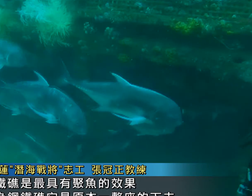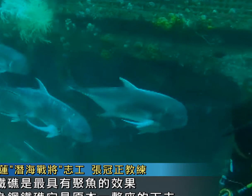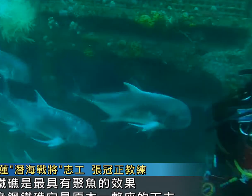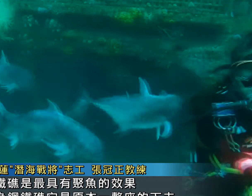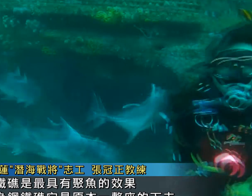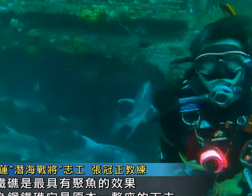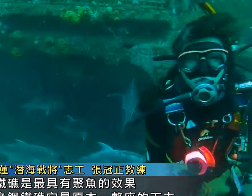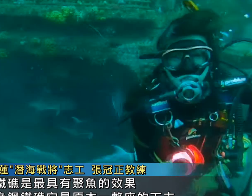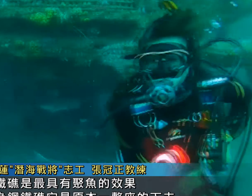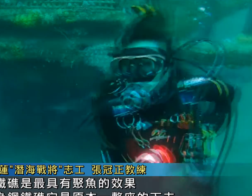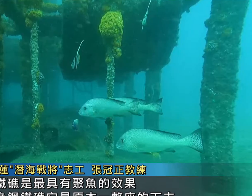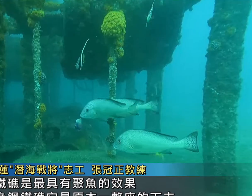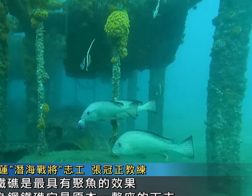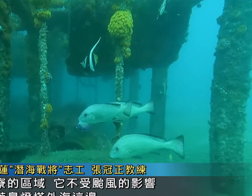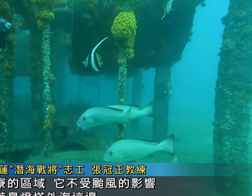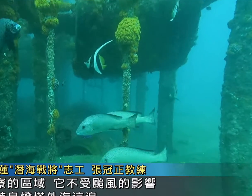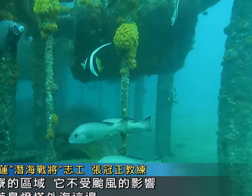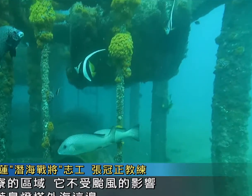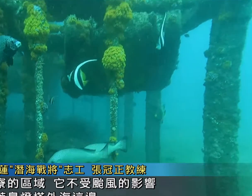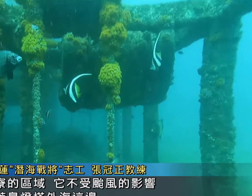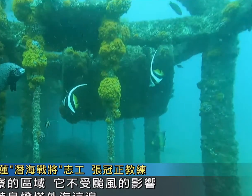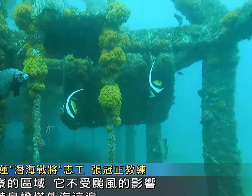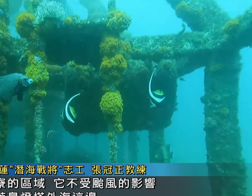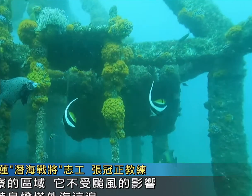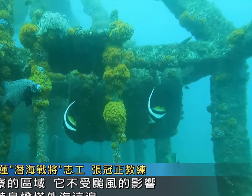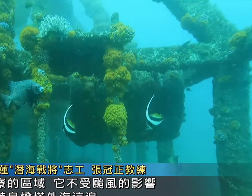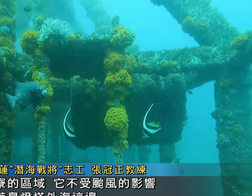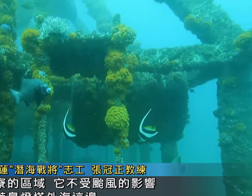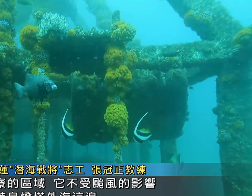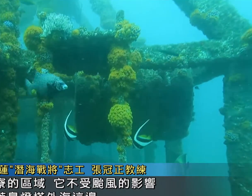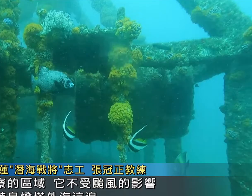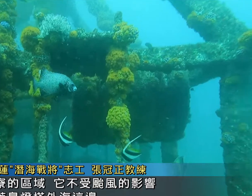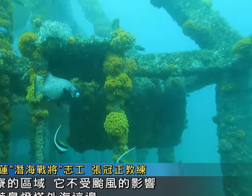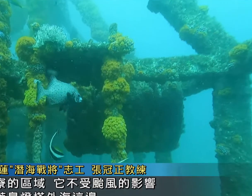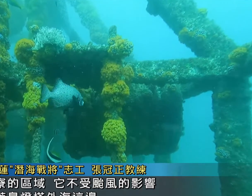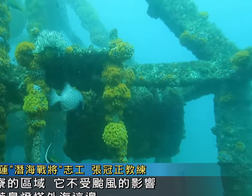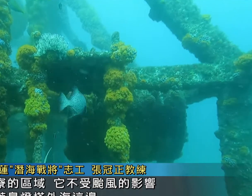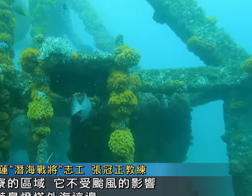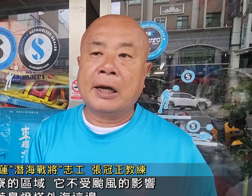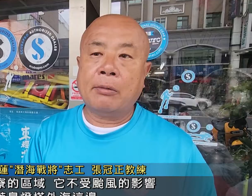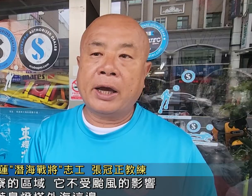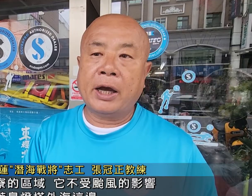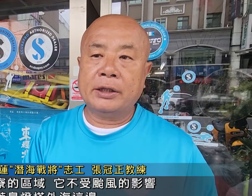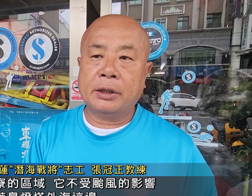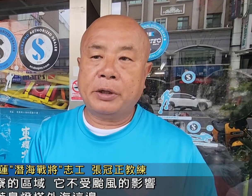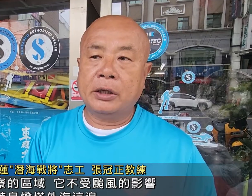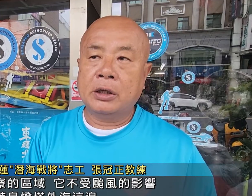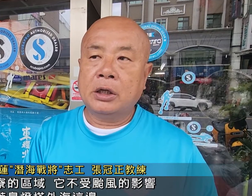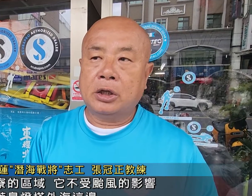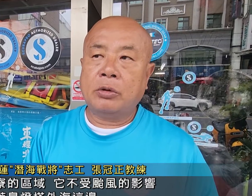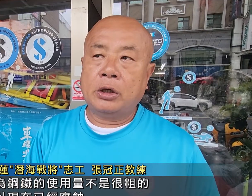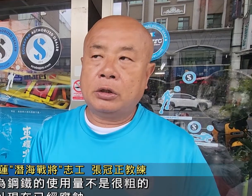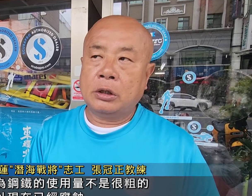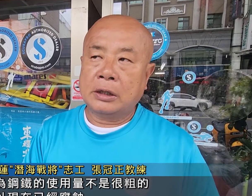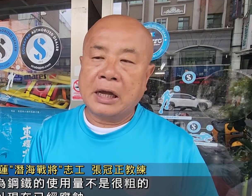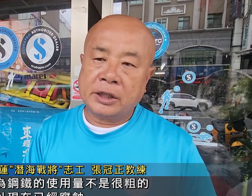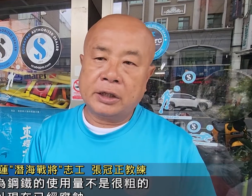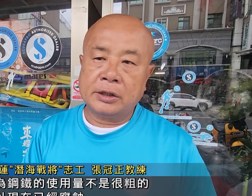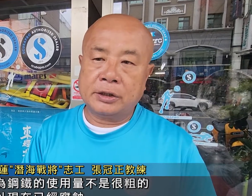的整座的下去，岩寮的区域它不受台风的影响。现在鱼灯塔外海这边，因为钢铁的使